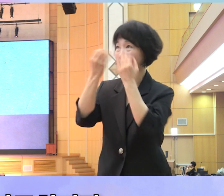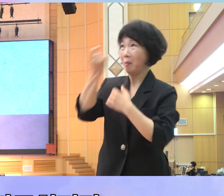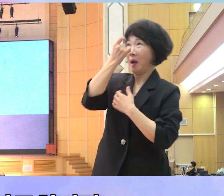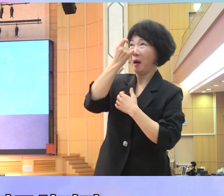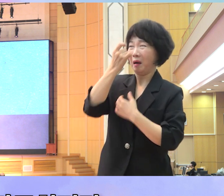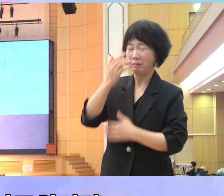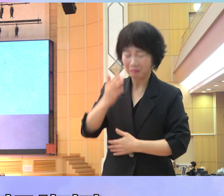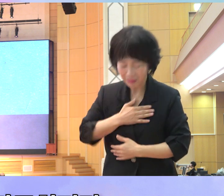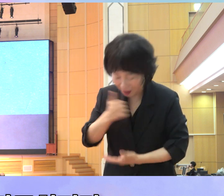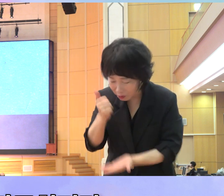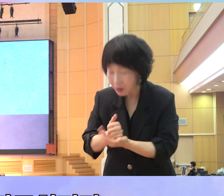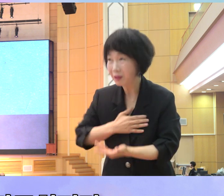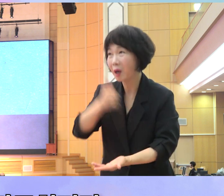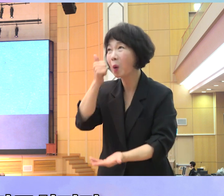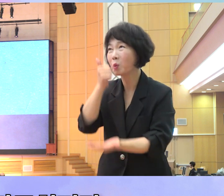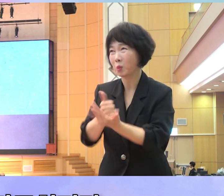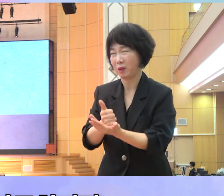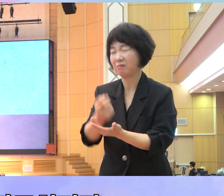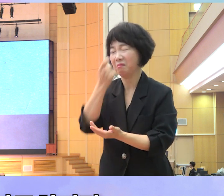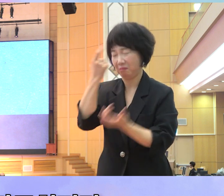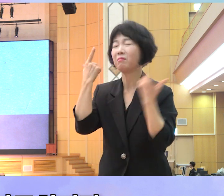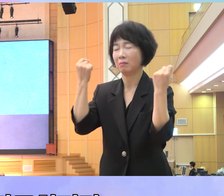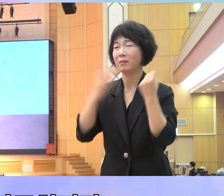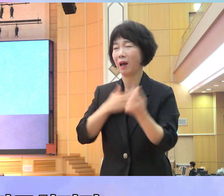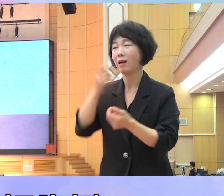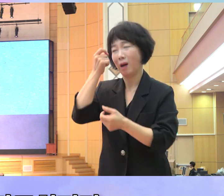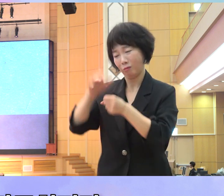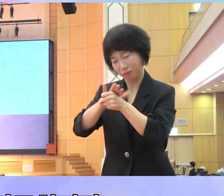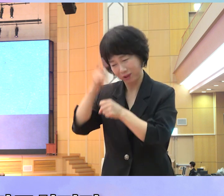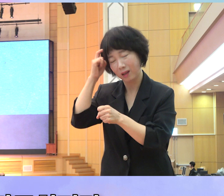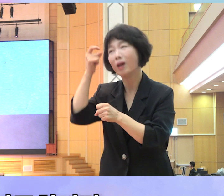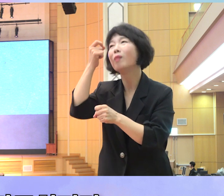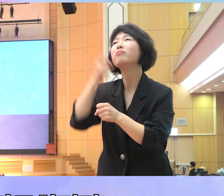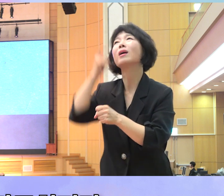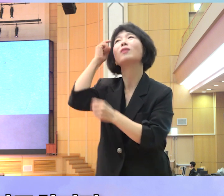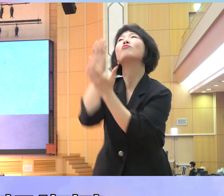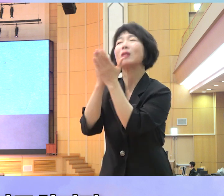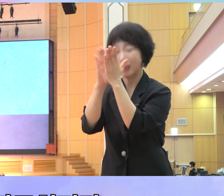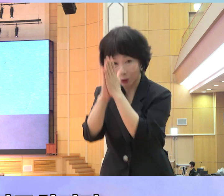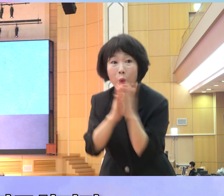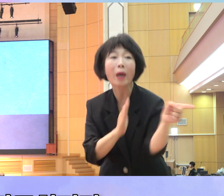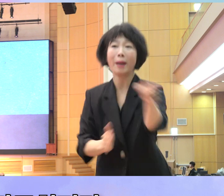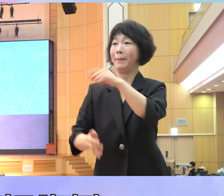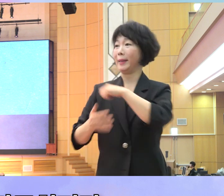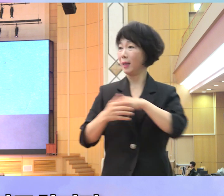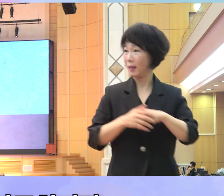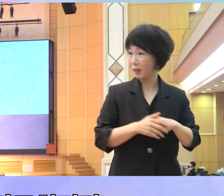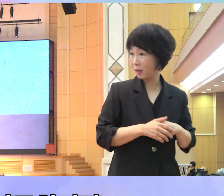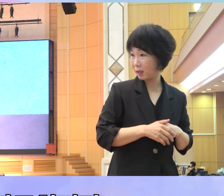하나님 오늘도 나를 불쌍히 여기사. 할렐루야.